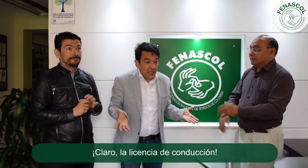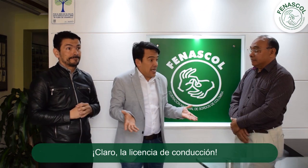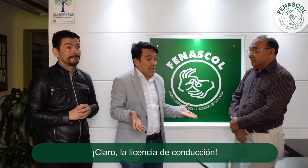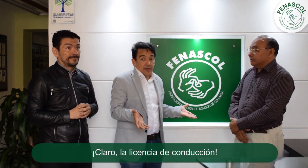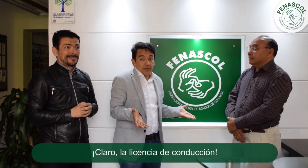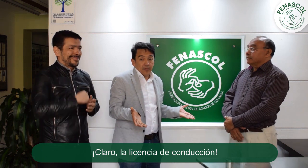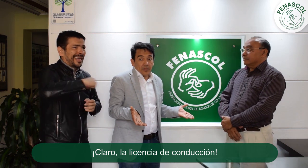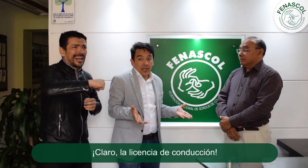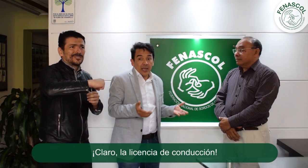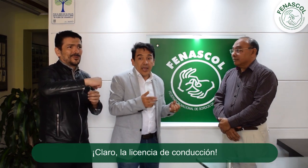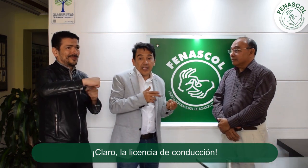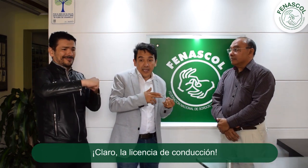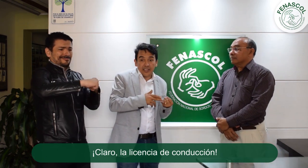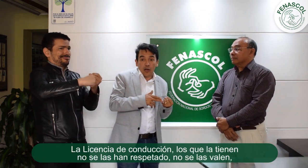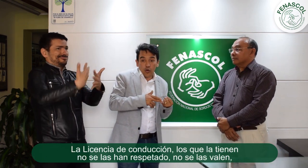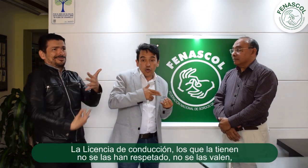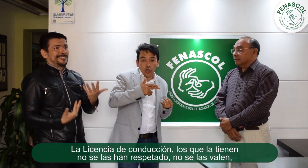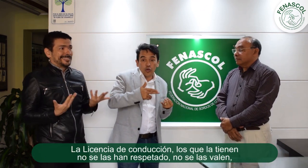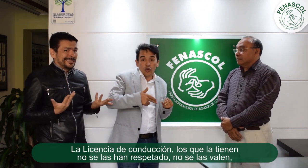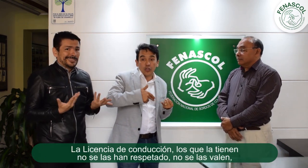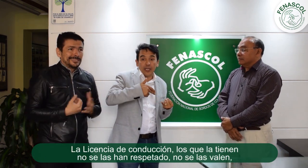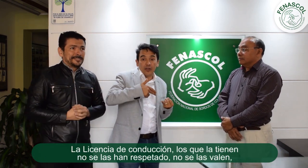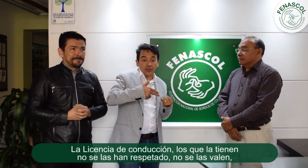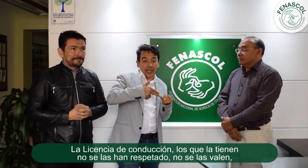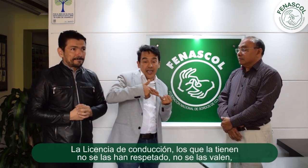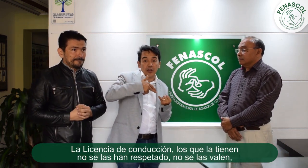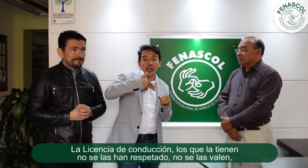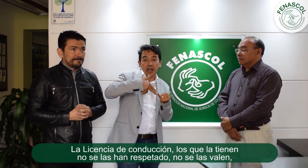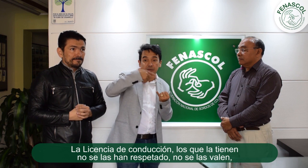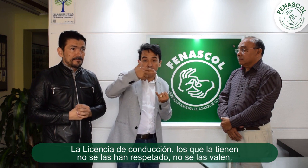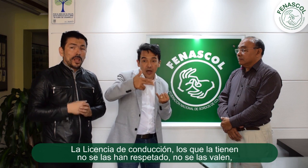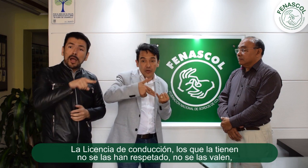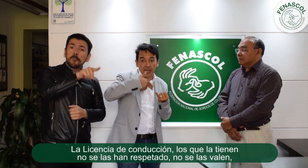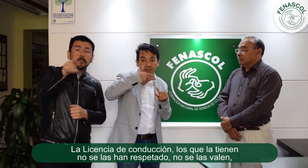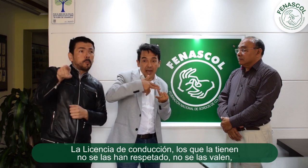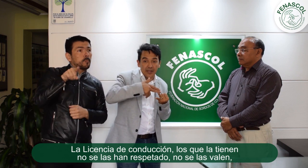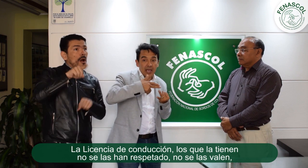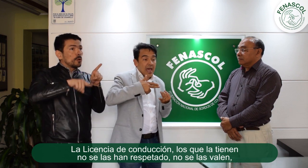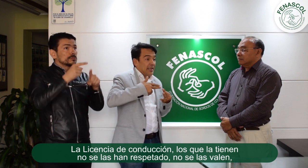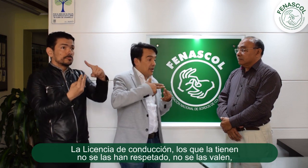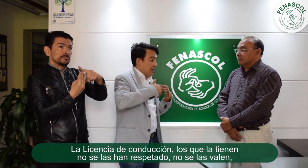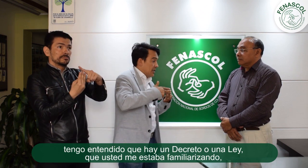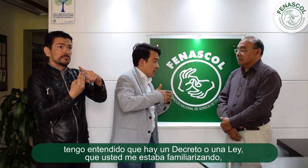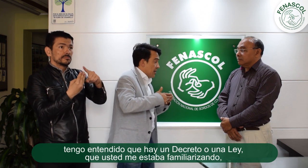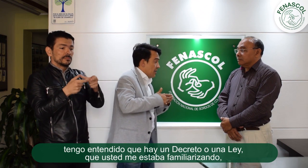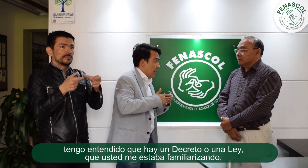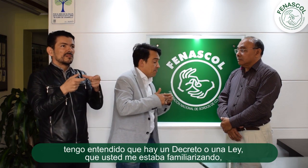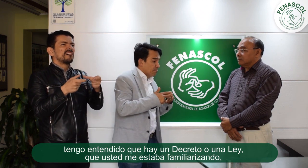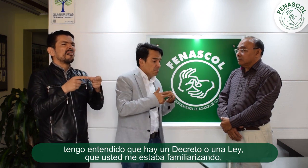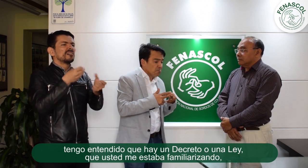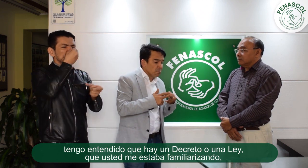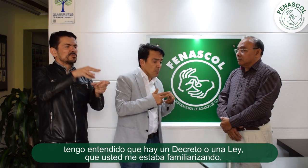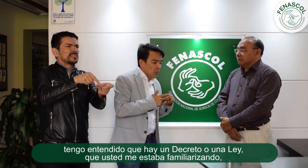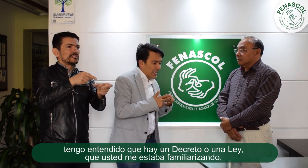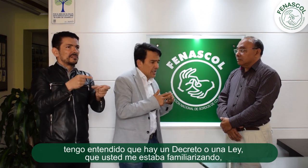Claro, la licencia de conducción. La licencia de conducción, los que la tienen, se las han respetado, no se las valen. Tengo entendido que hay un